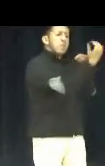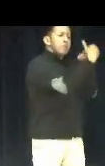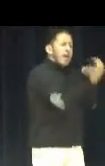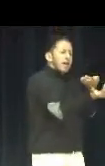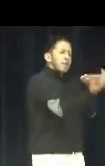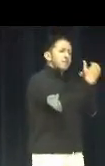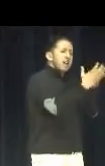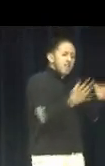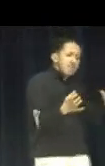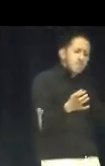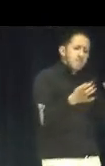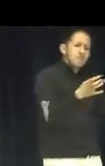عن طريق